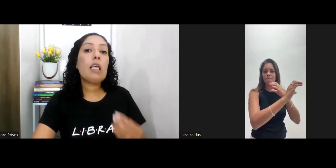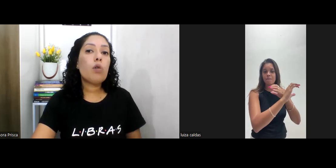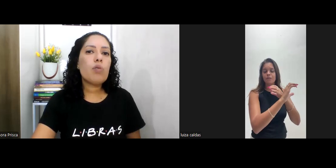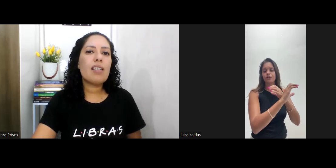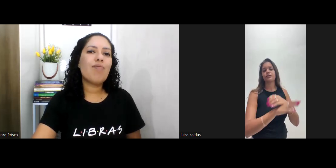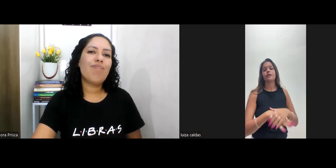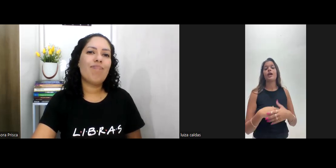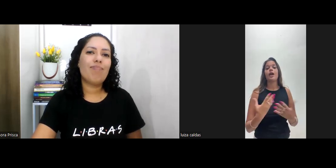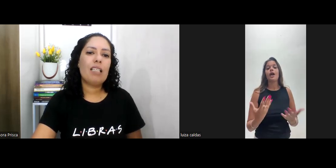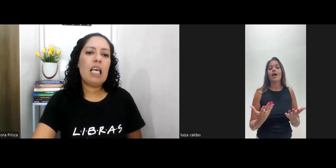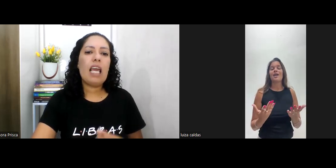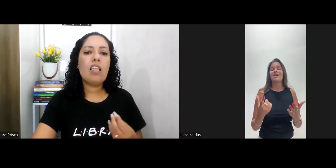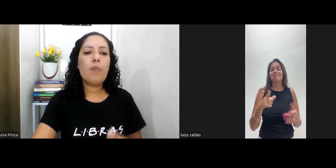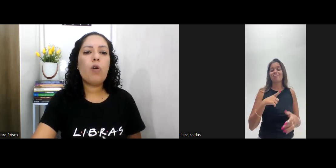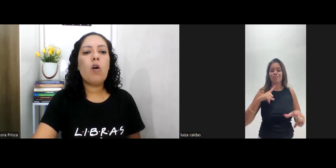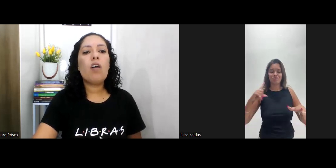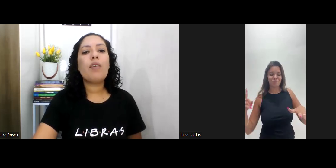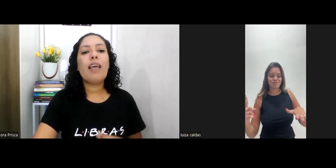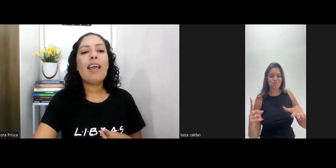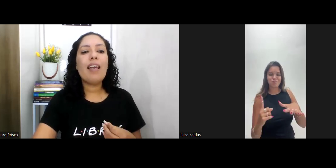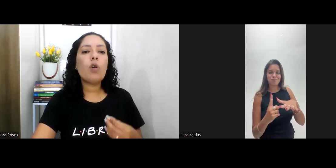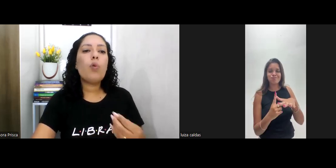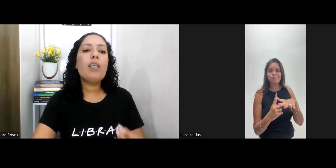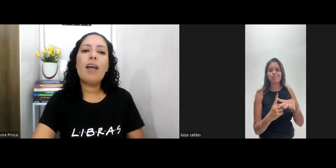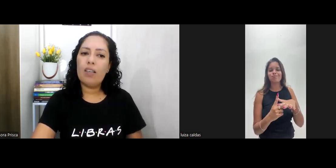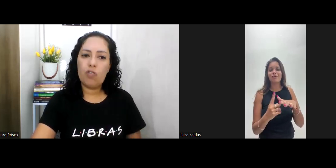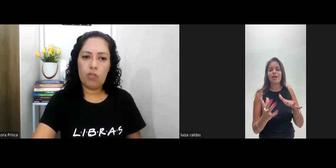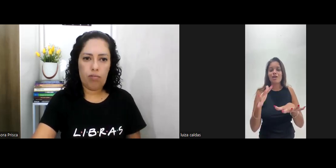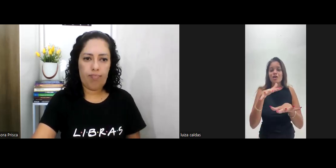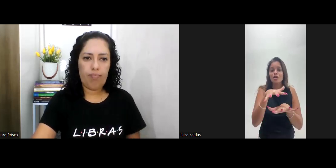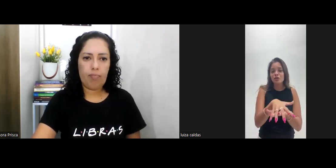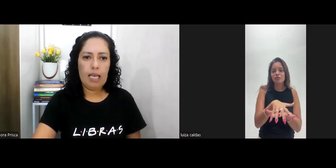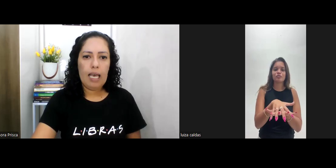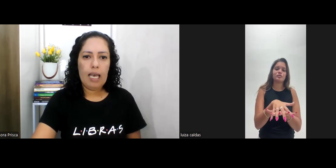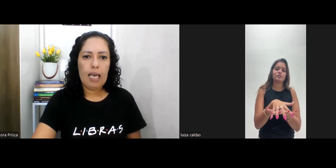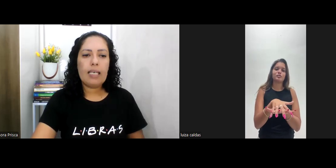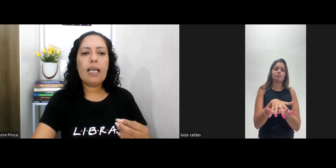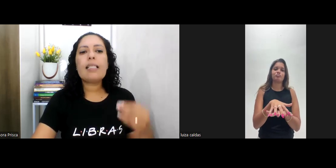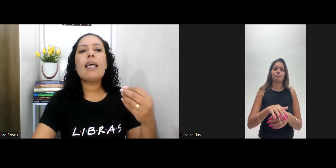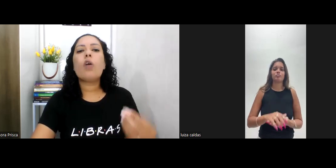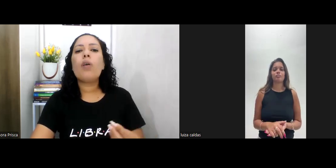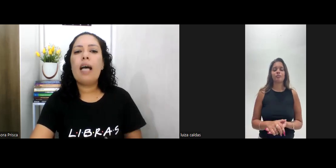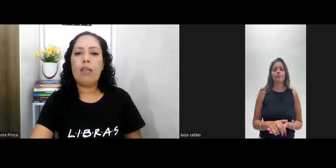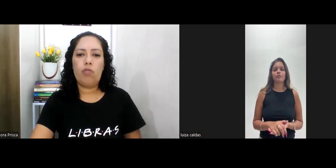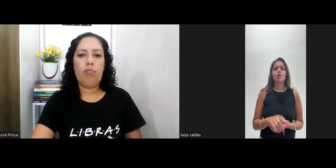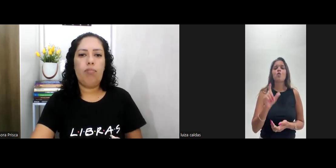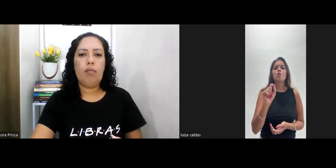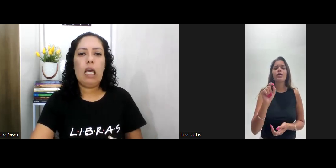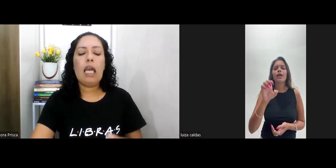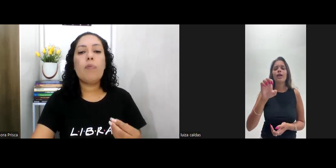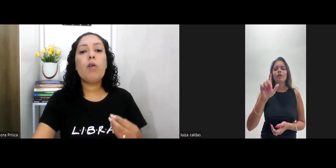promove inclusão. Ele promove equidade. O que é essa